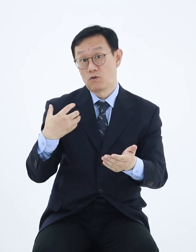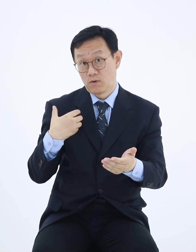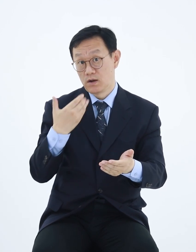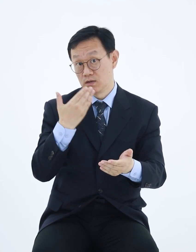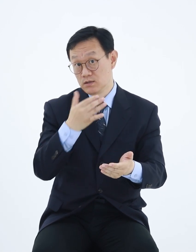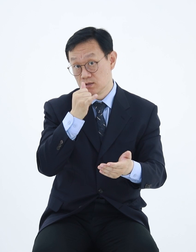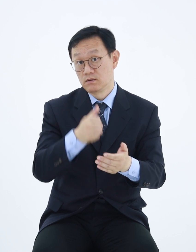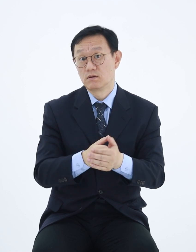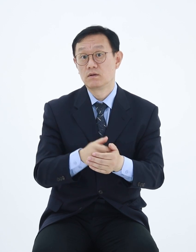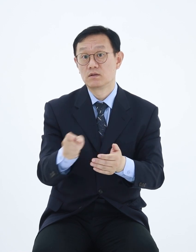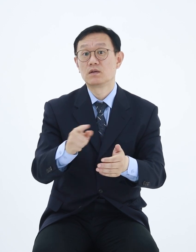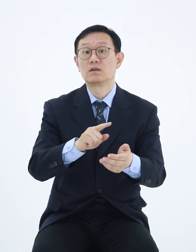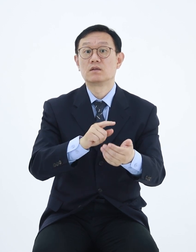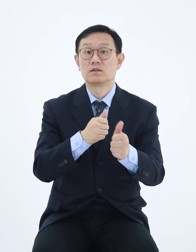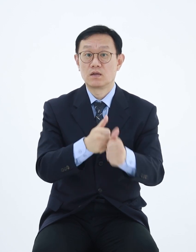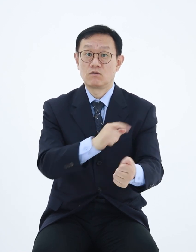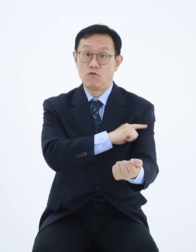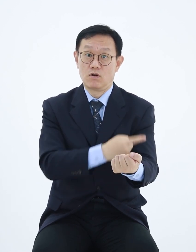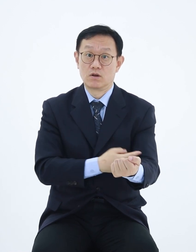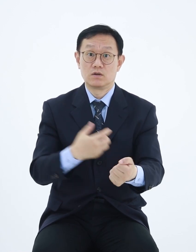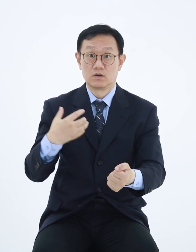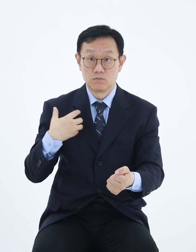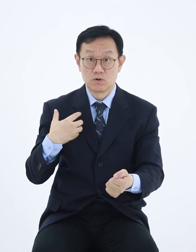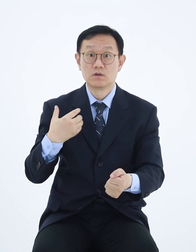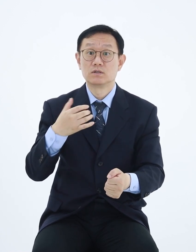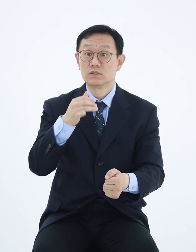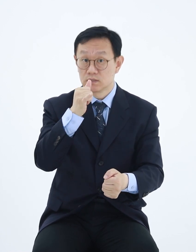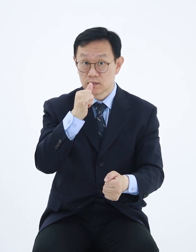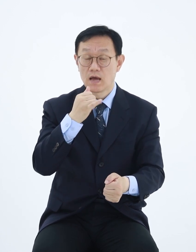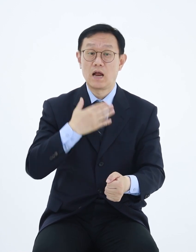그에 따른 권리와 의무, 책임을 지고 있음을 알 수 있습니다.